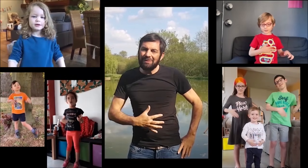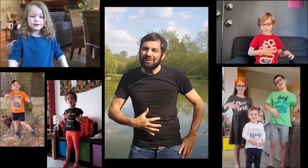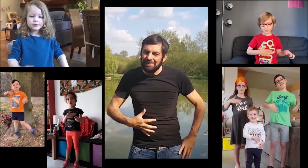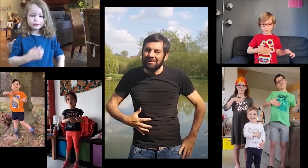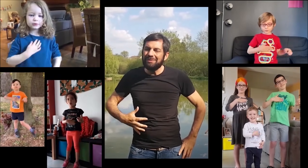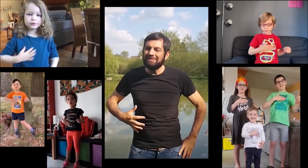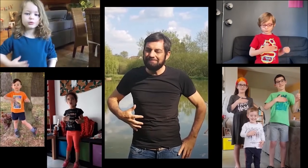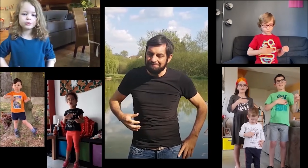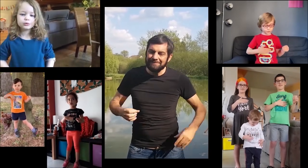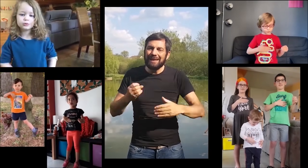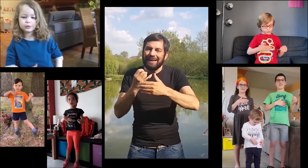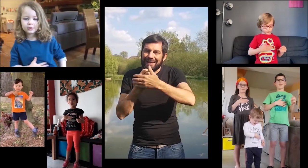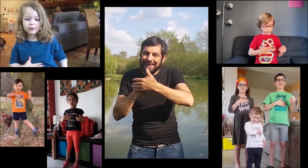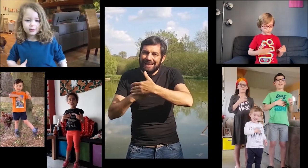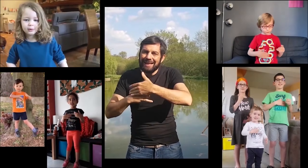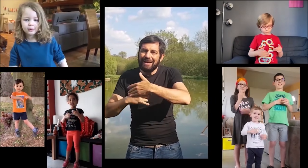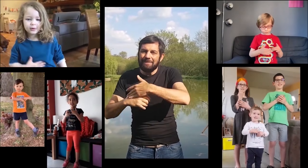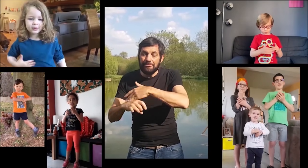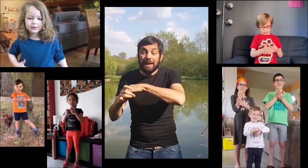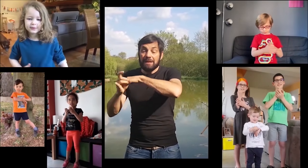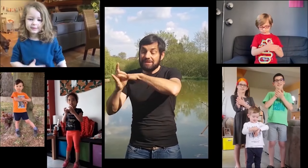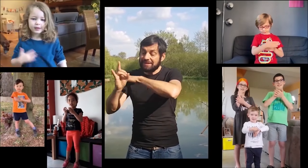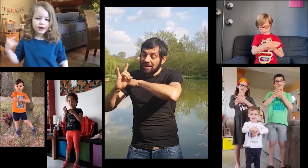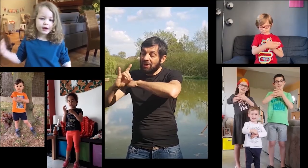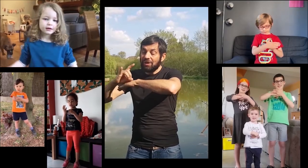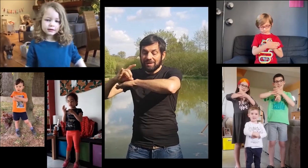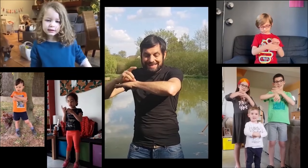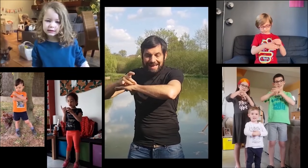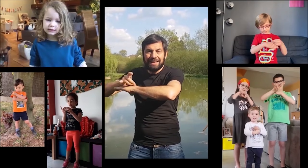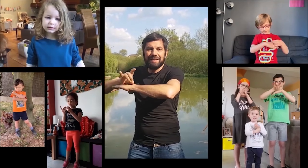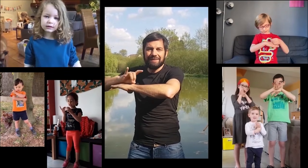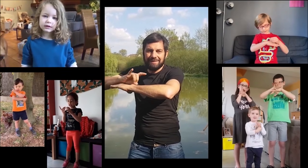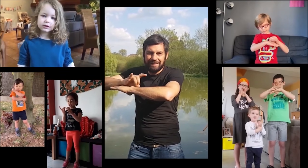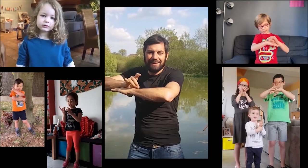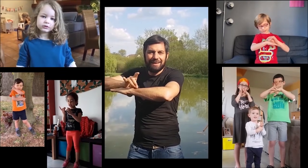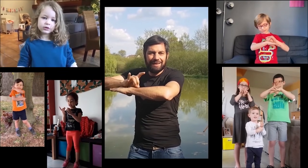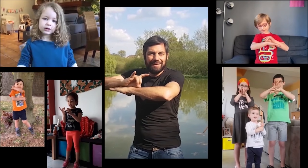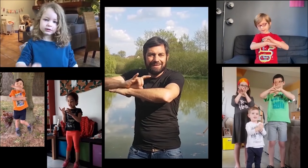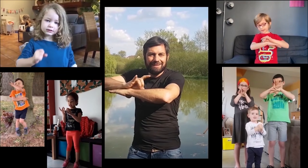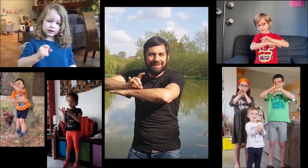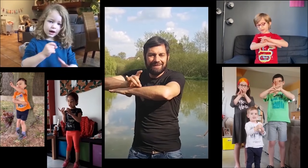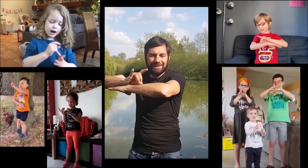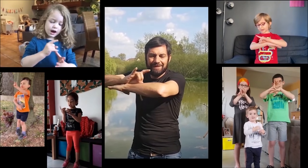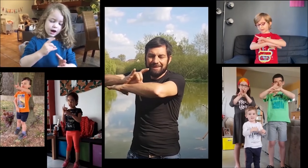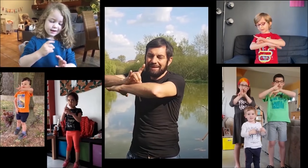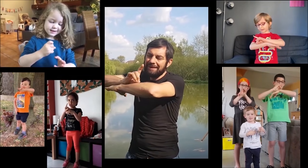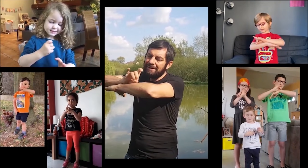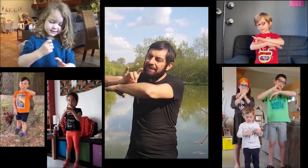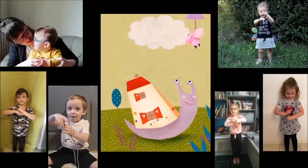heureux, il sort sa tête.